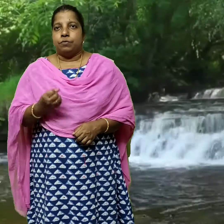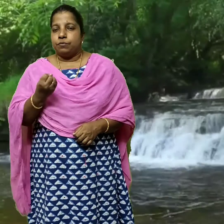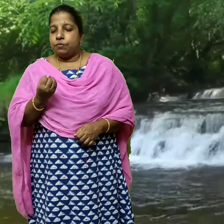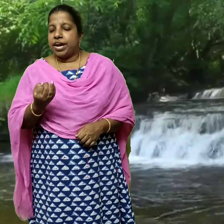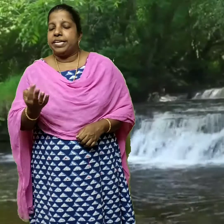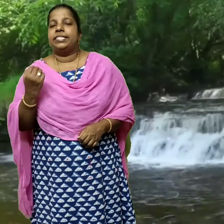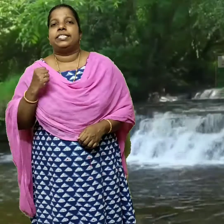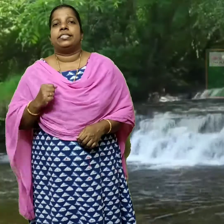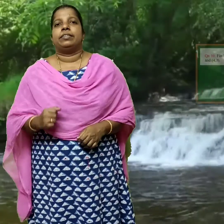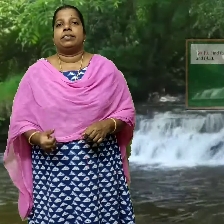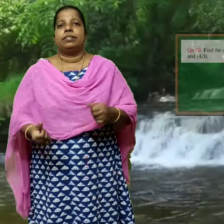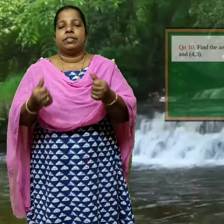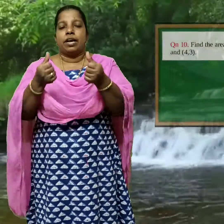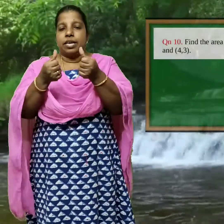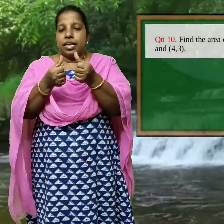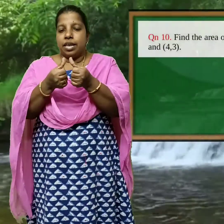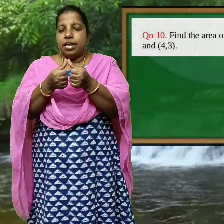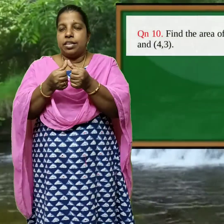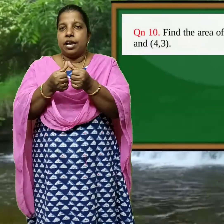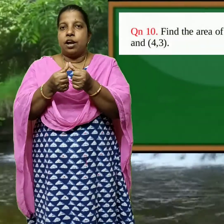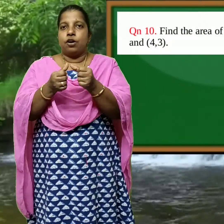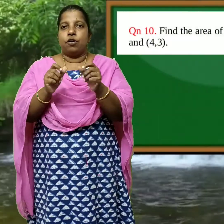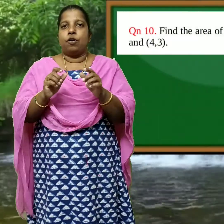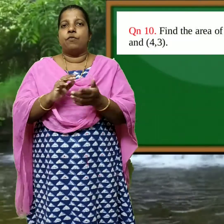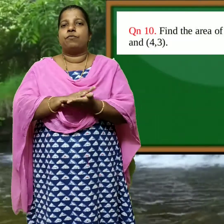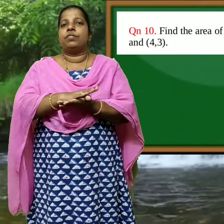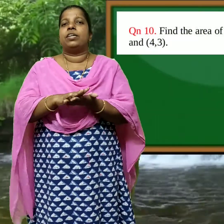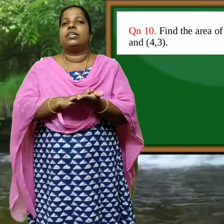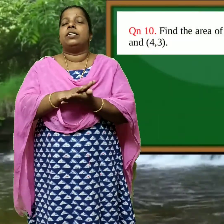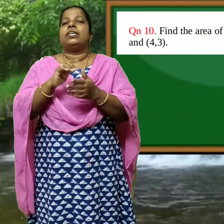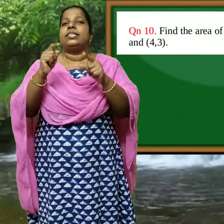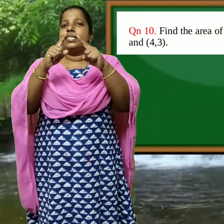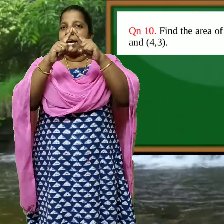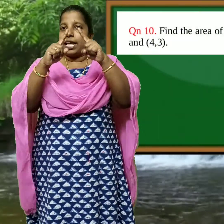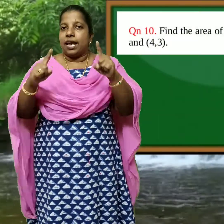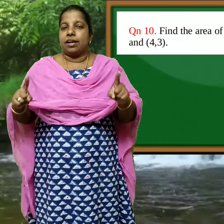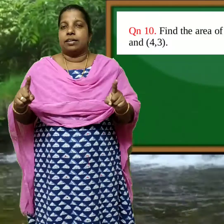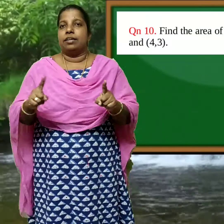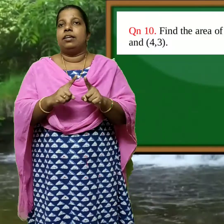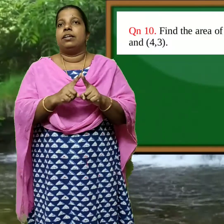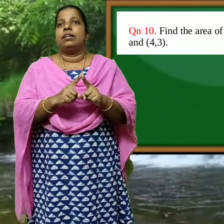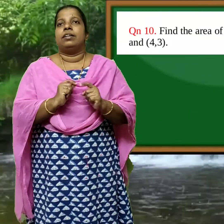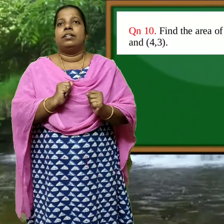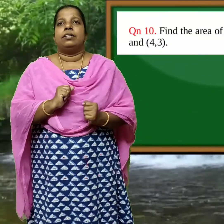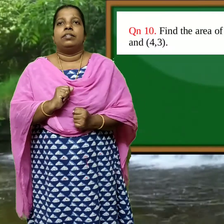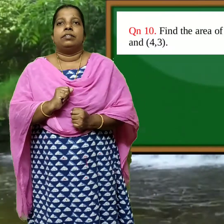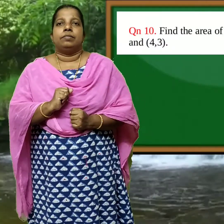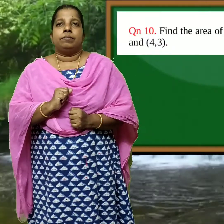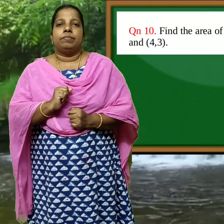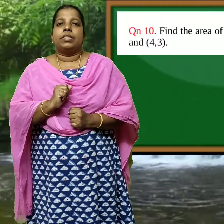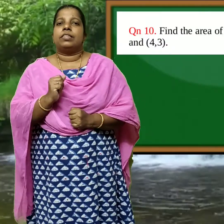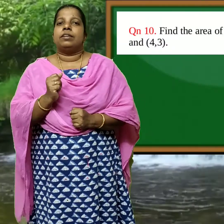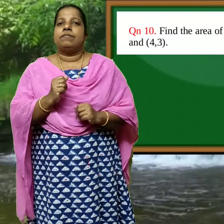ഫൈൻഡ് ദ ഏരിയ ഓഫ് ദ ട്രയാങ്കിൾ വിത്ത് വെർട്ടിസസ്